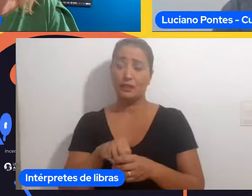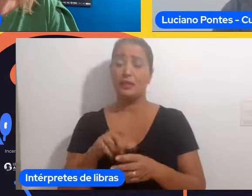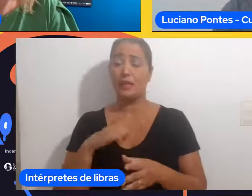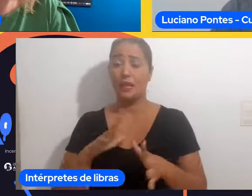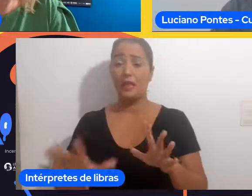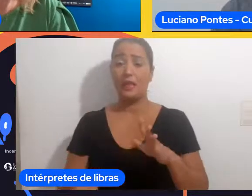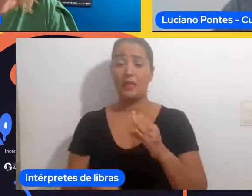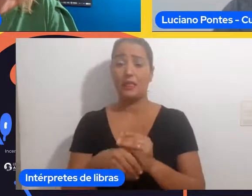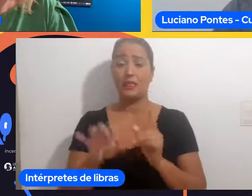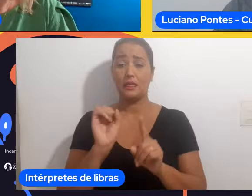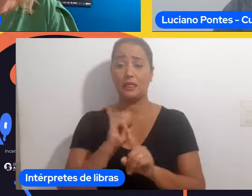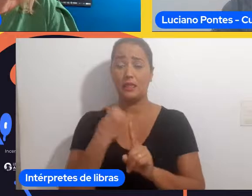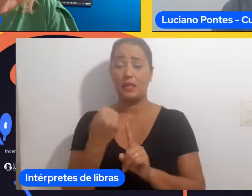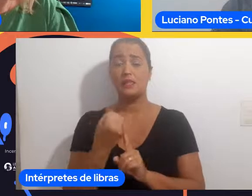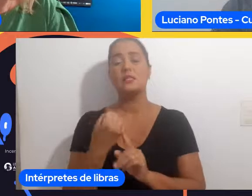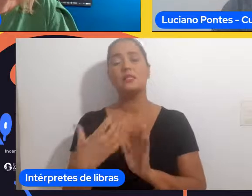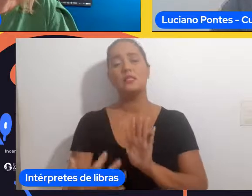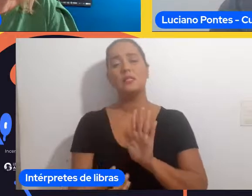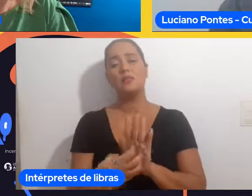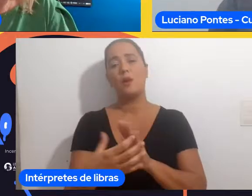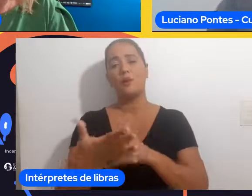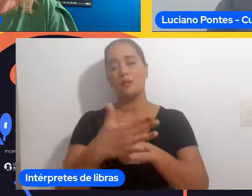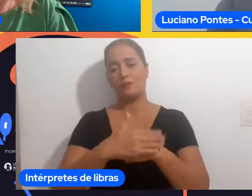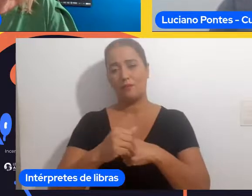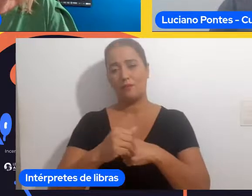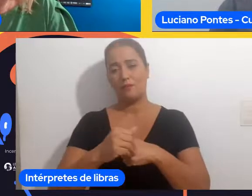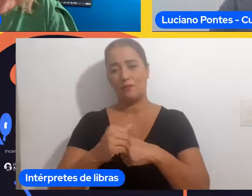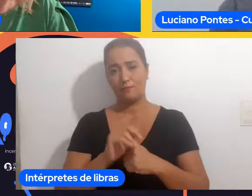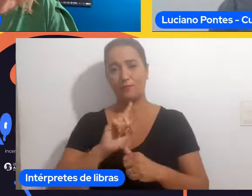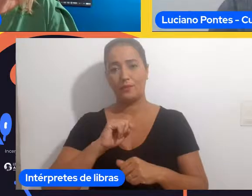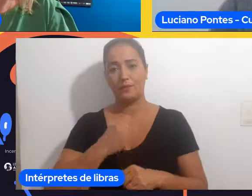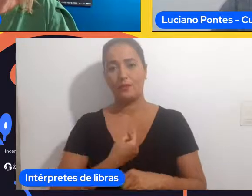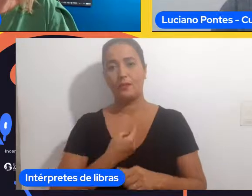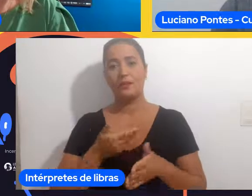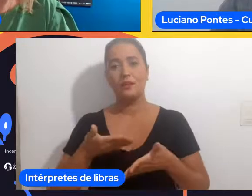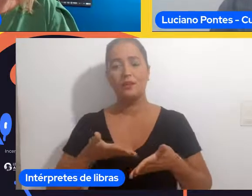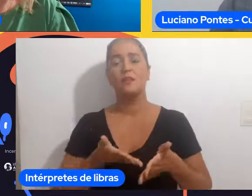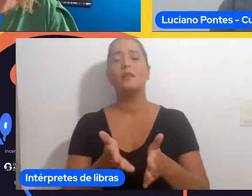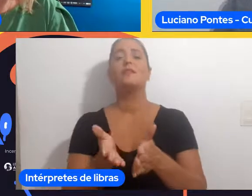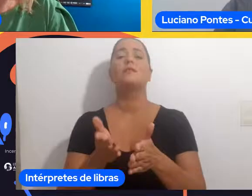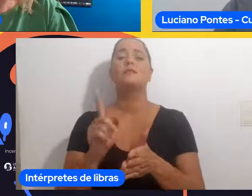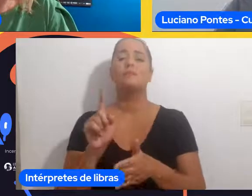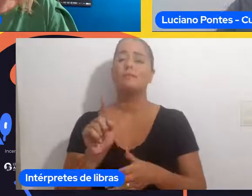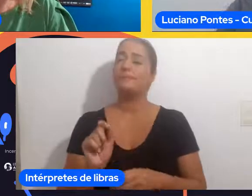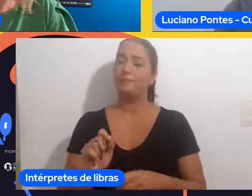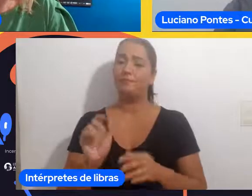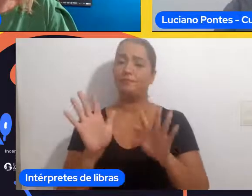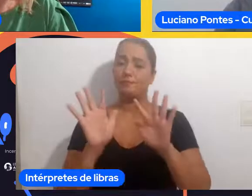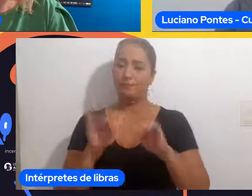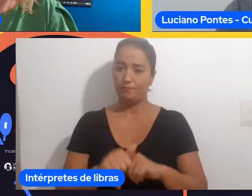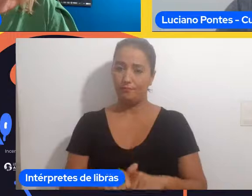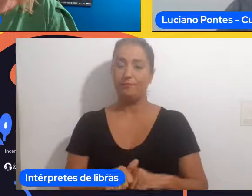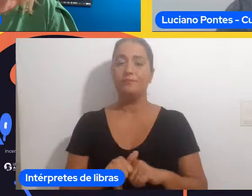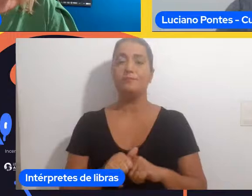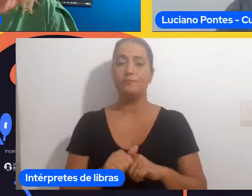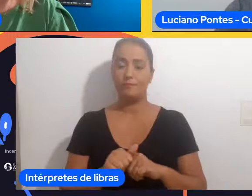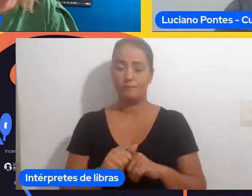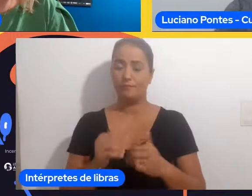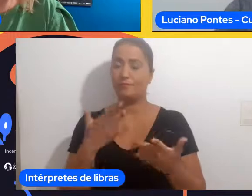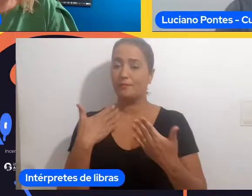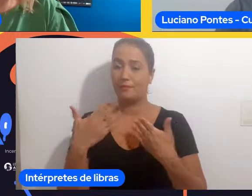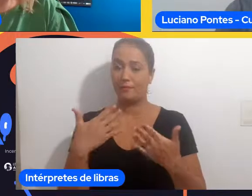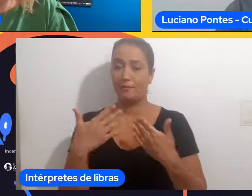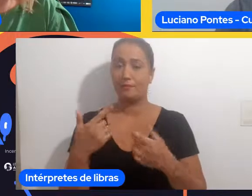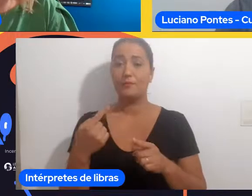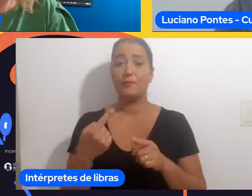sociais, simbólicos, afetivos, e a gente já está se encaminhando, Camila, para os momentos finais dessa nossa conversa, o que também é